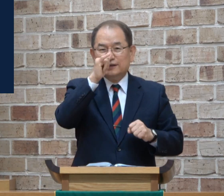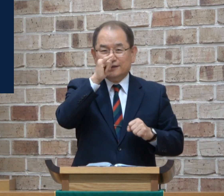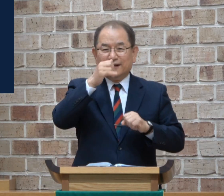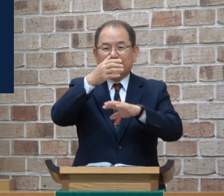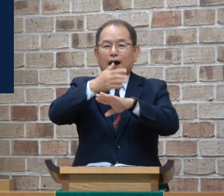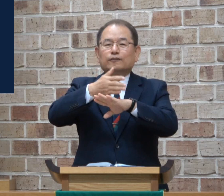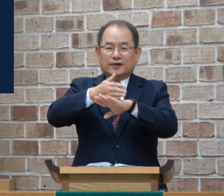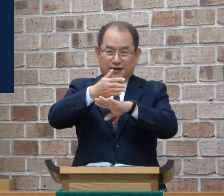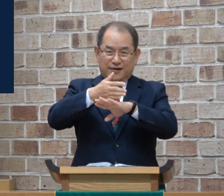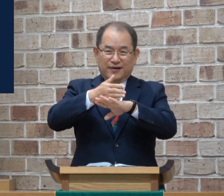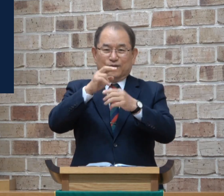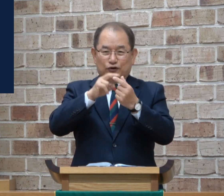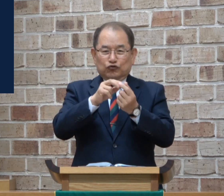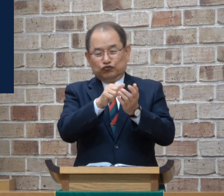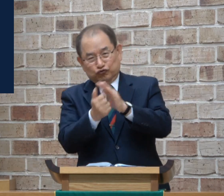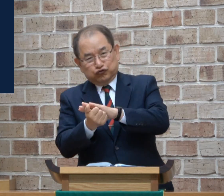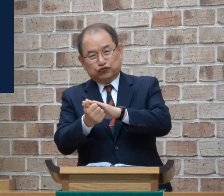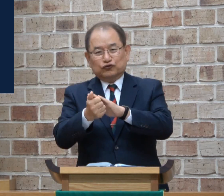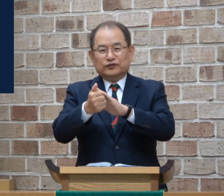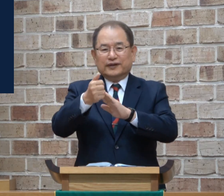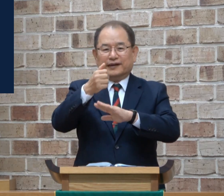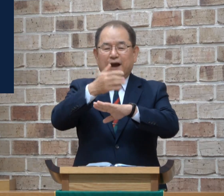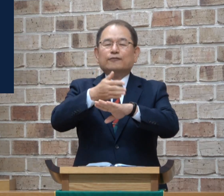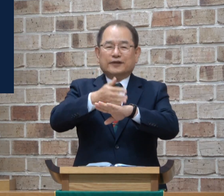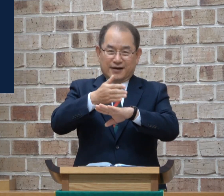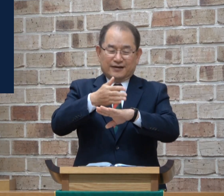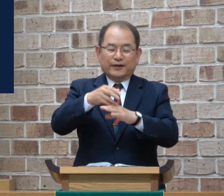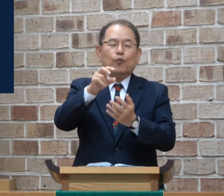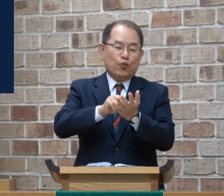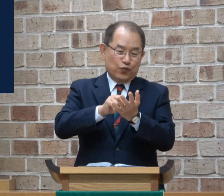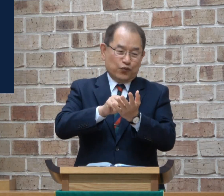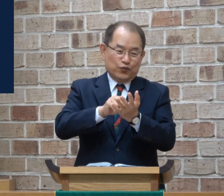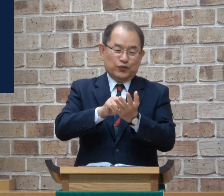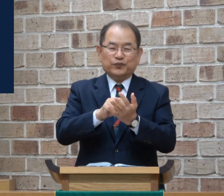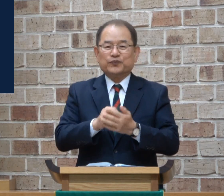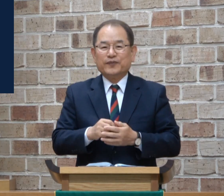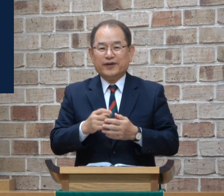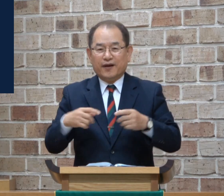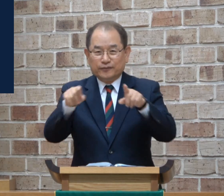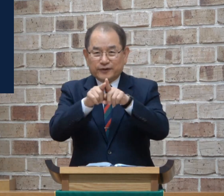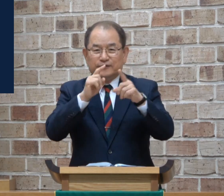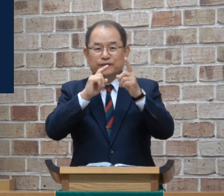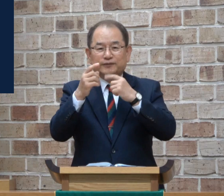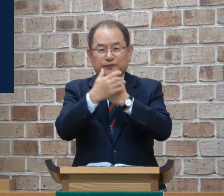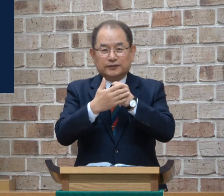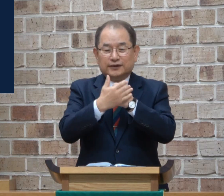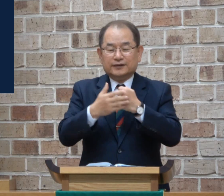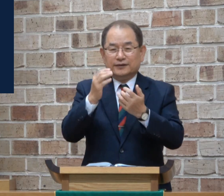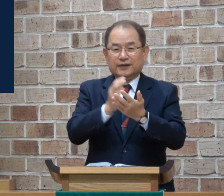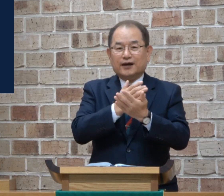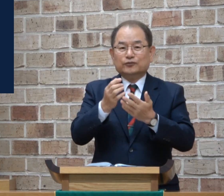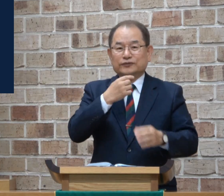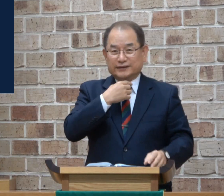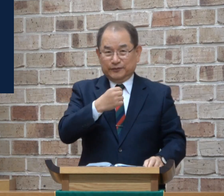오늘 설교 제목은 살아있는 감사와 죽은 감사입니다. 함께 은혜 나누기 원합니다.